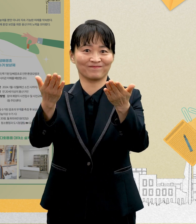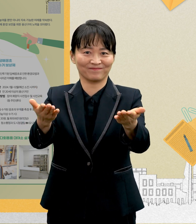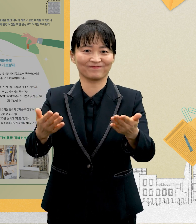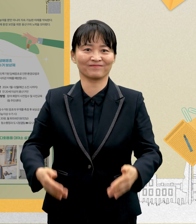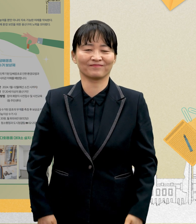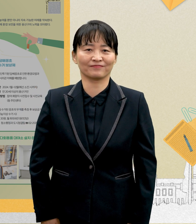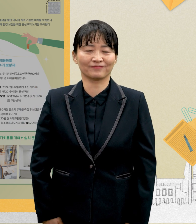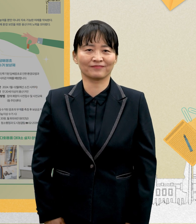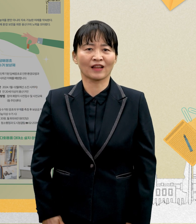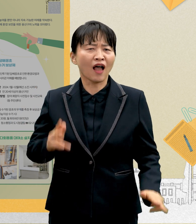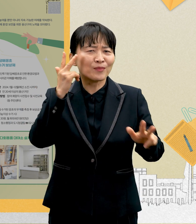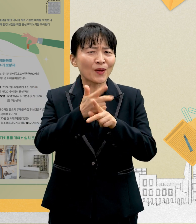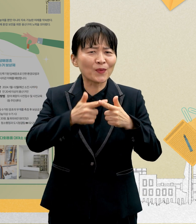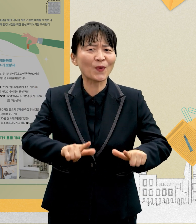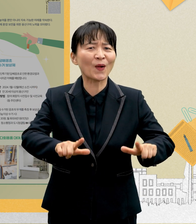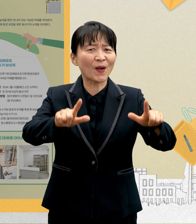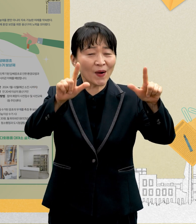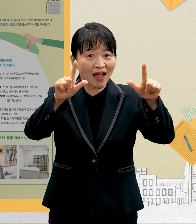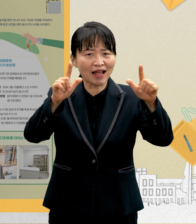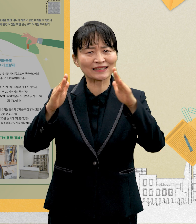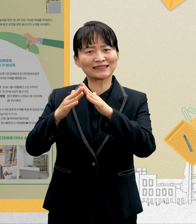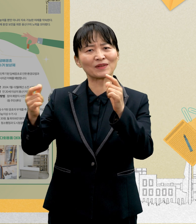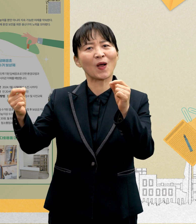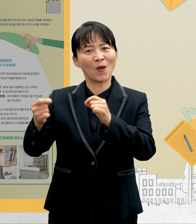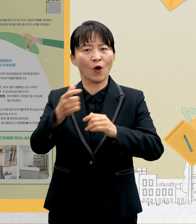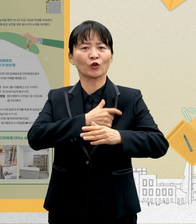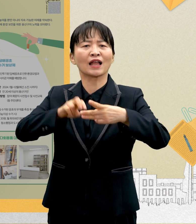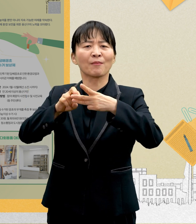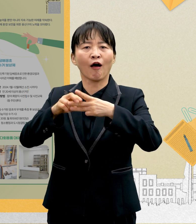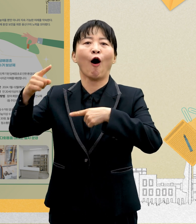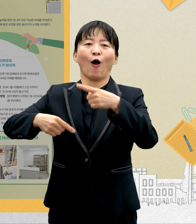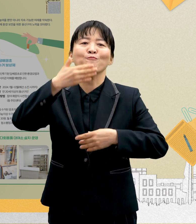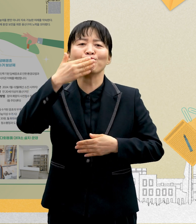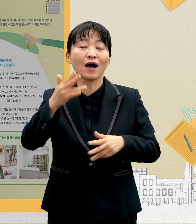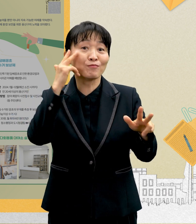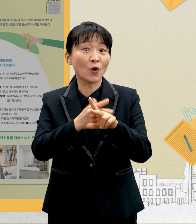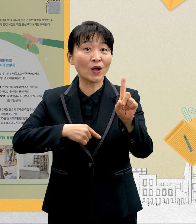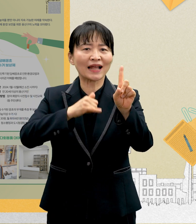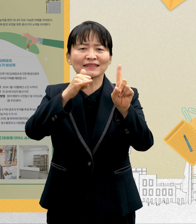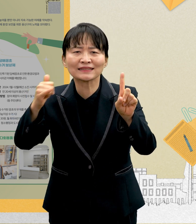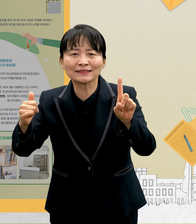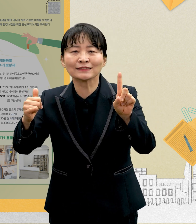교환해드리는데요. 매주 목요일 관할 동주민센터에서 교환이 가능하고 매주 1인당